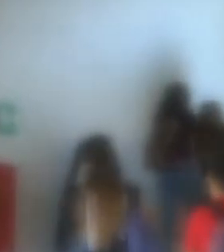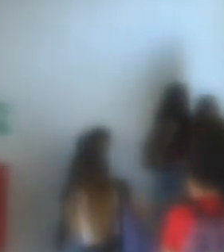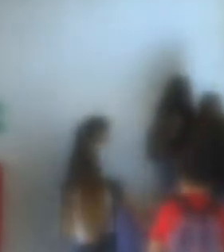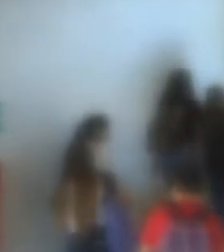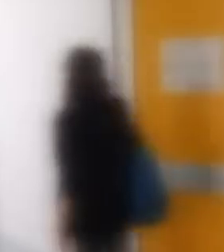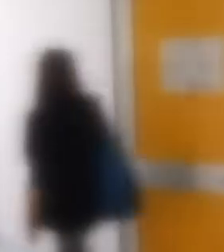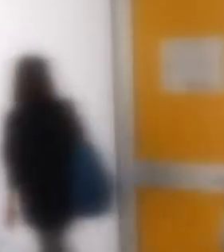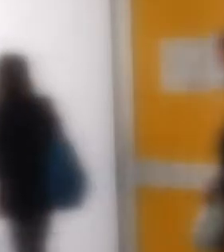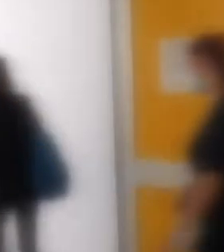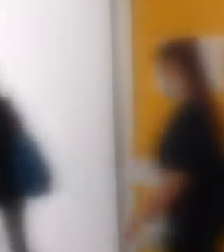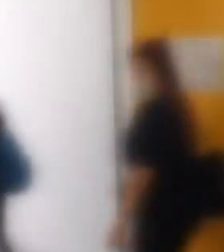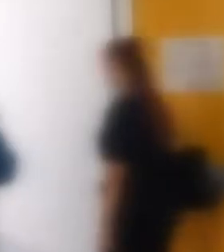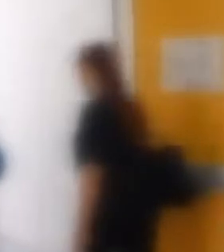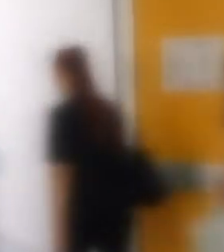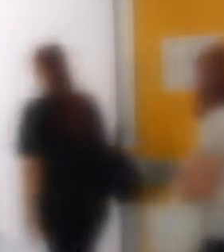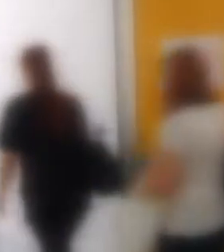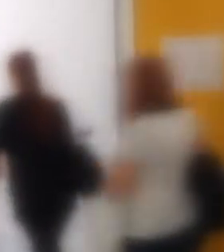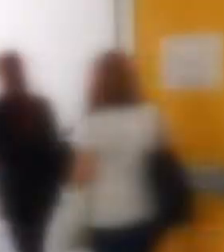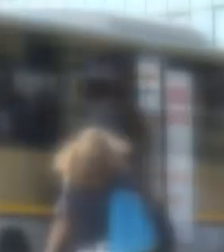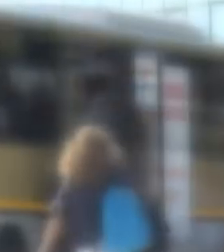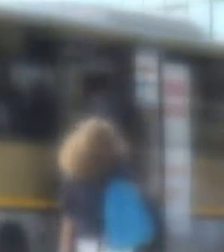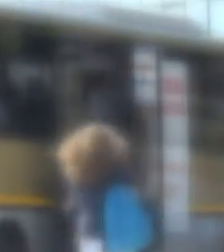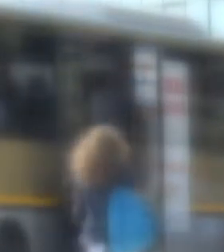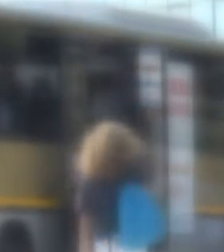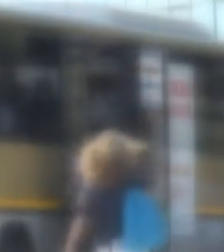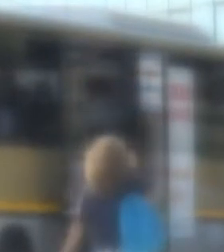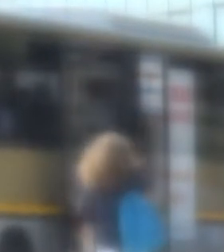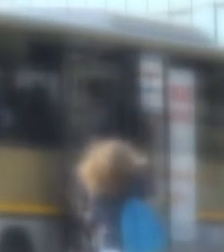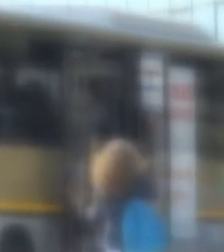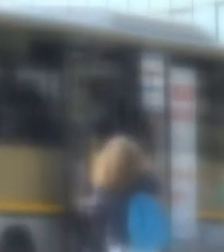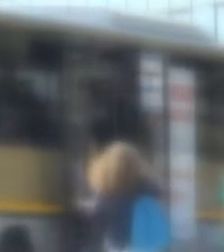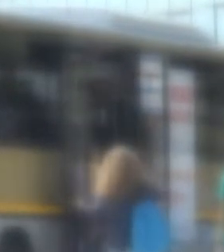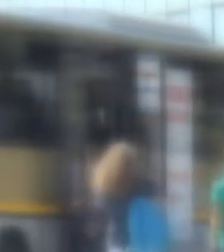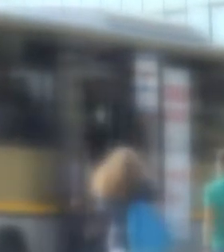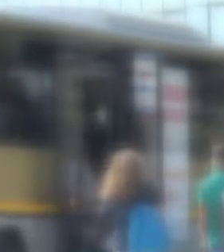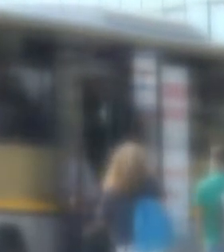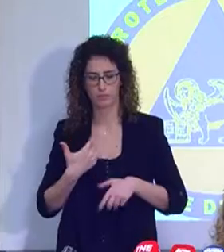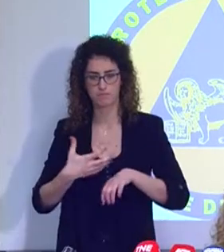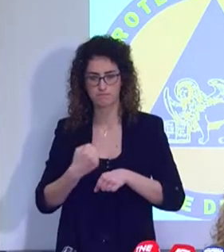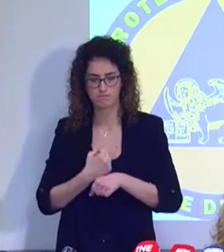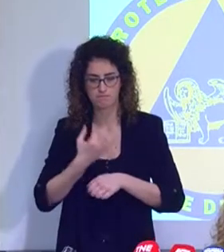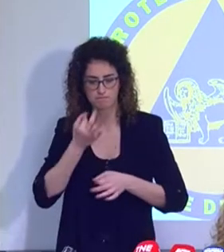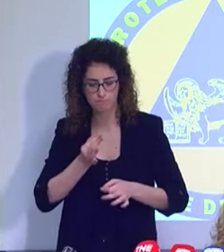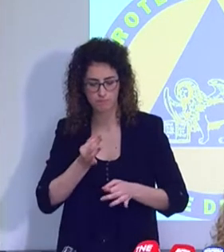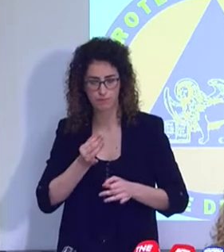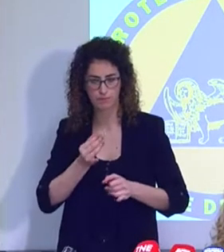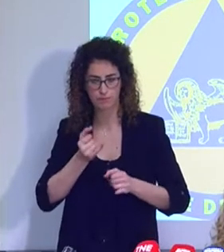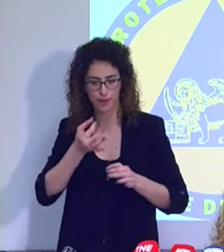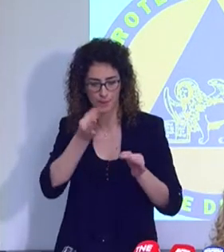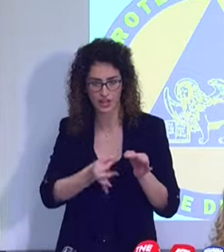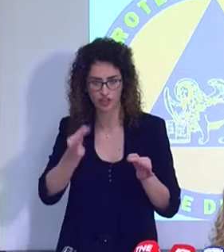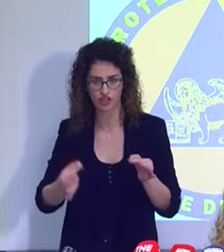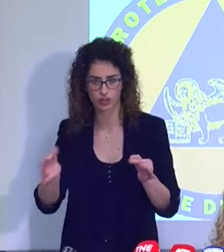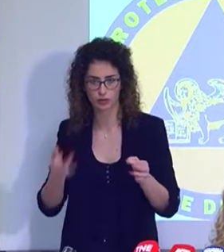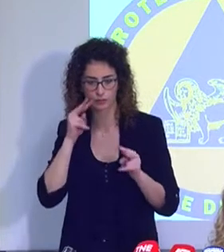con l'obiettivo di scongiurare un lockdown totale del mondo della scuola. Vogliamo appunto agire in maniera estremamente